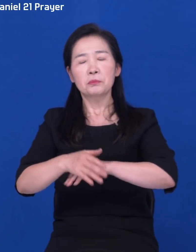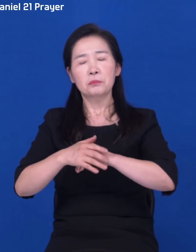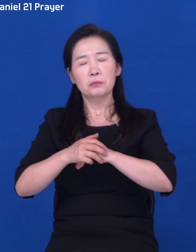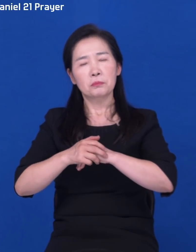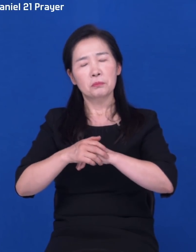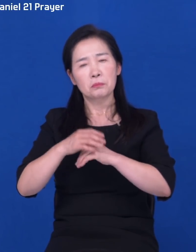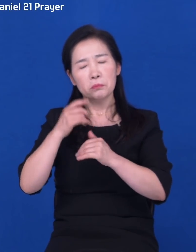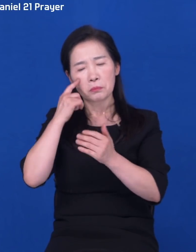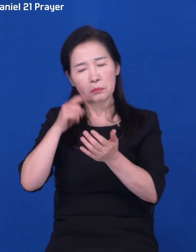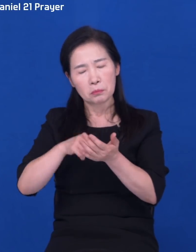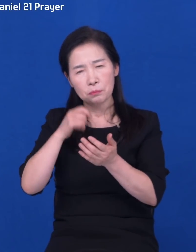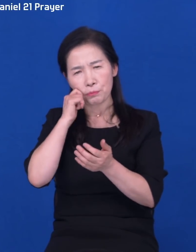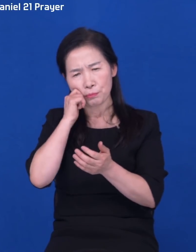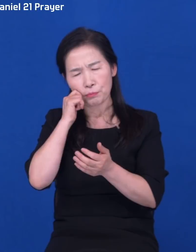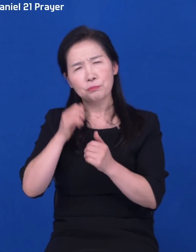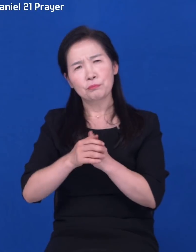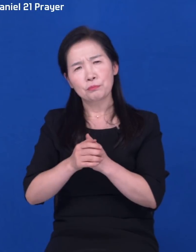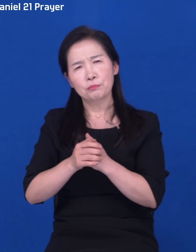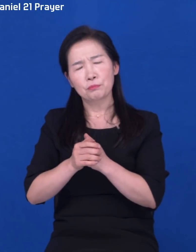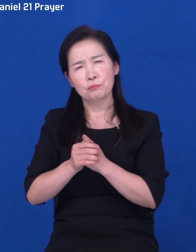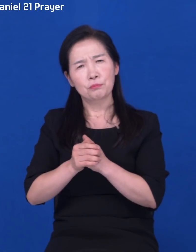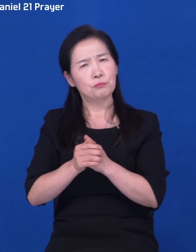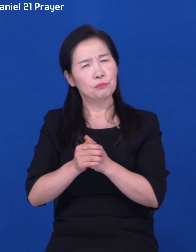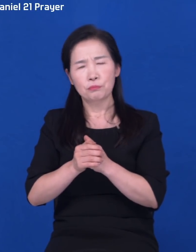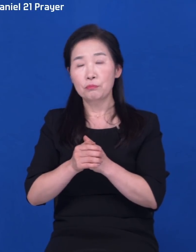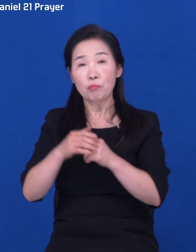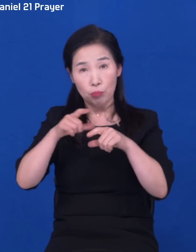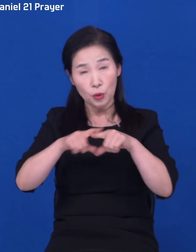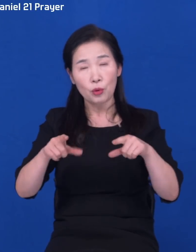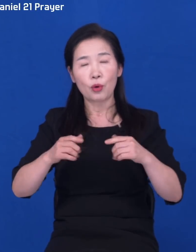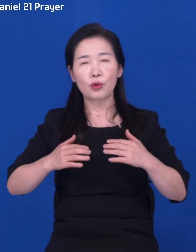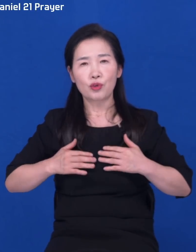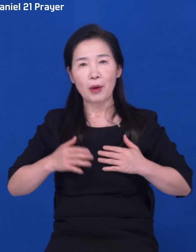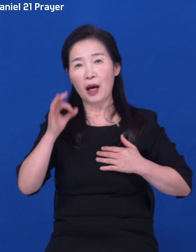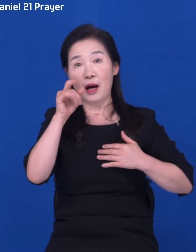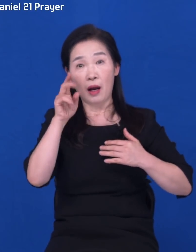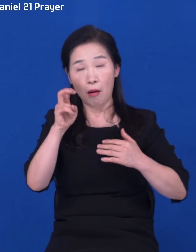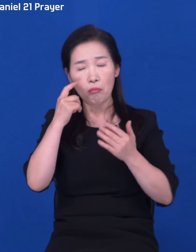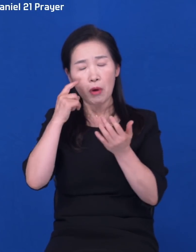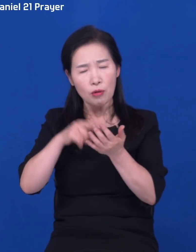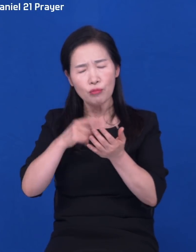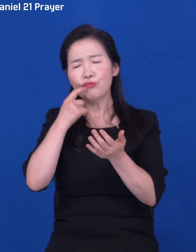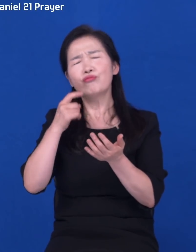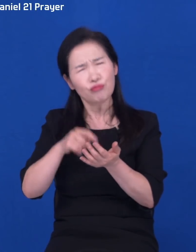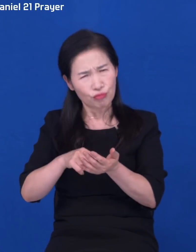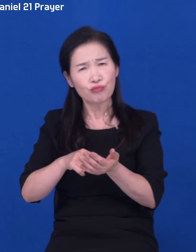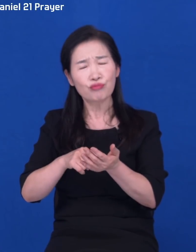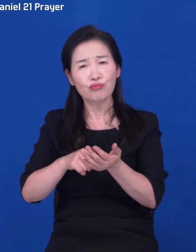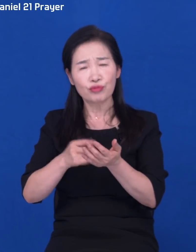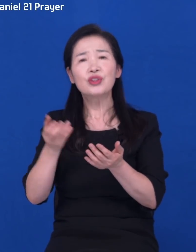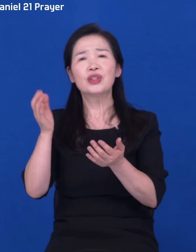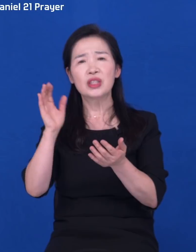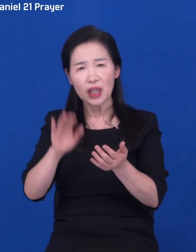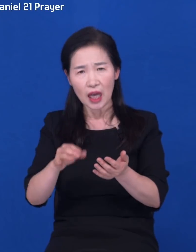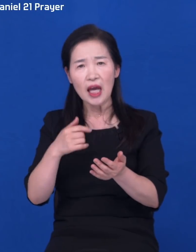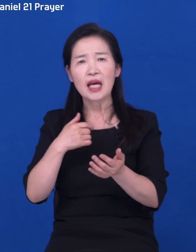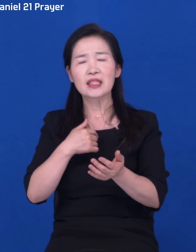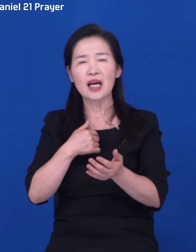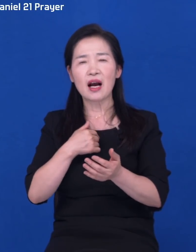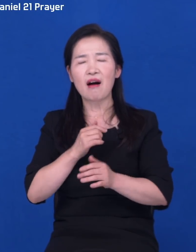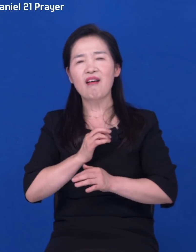못했냐면 보통은 유방암은 발견하기가 제일 쉽다고 하거든요. 근데 실은 제가 너무